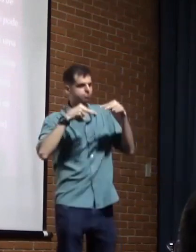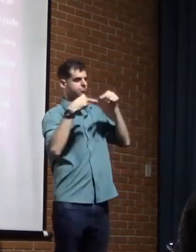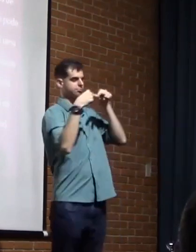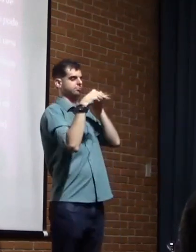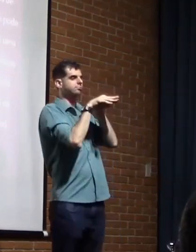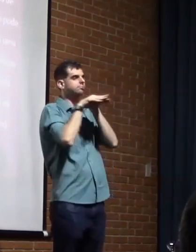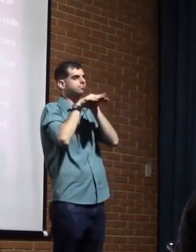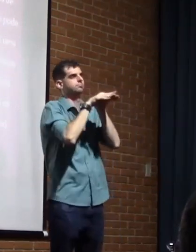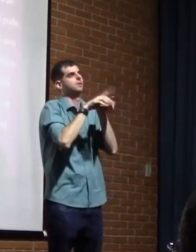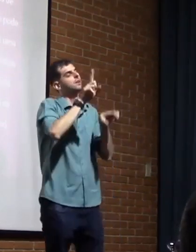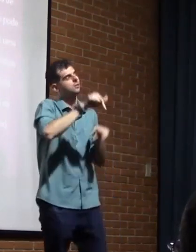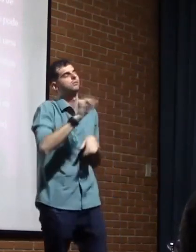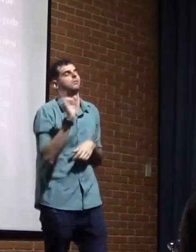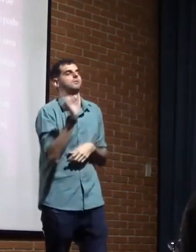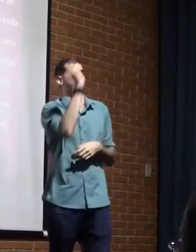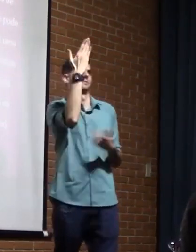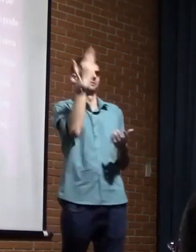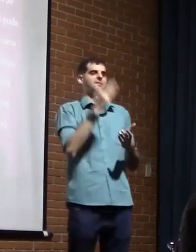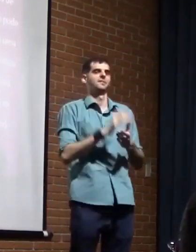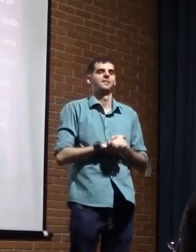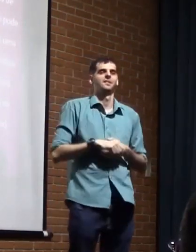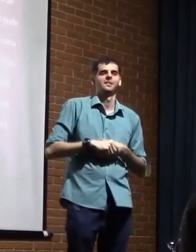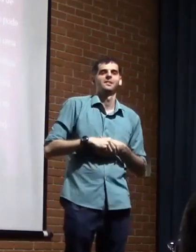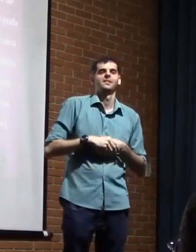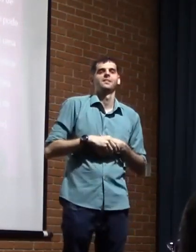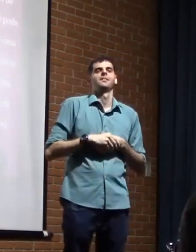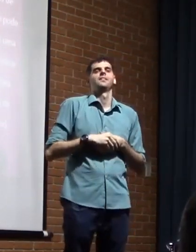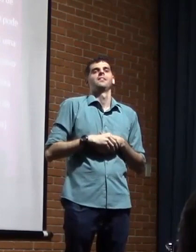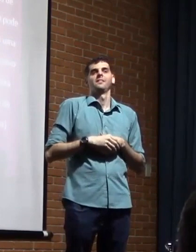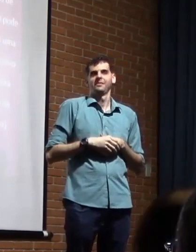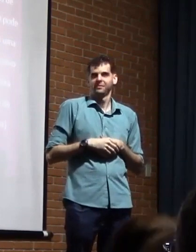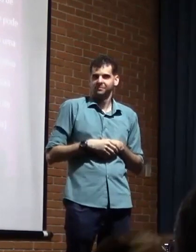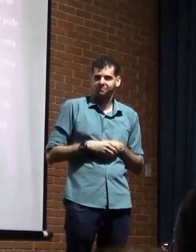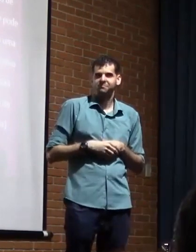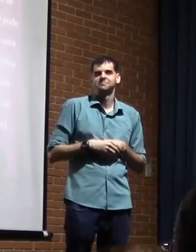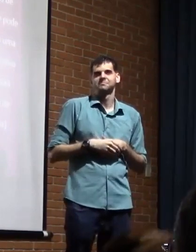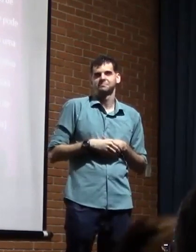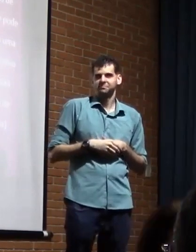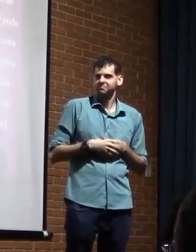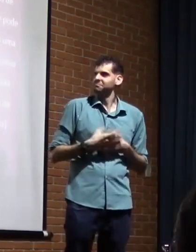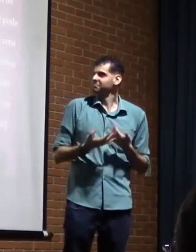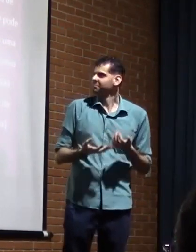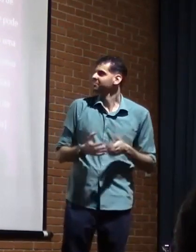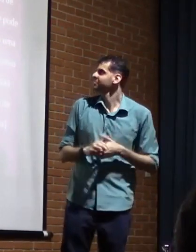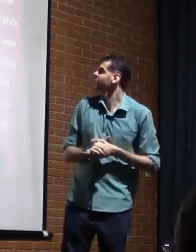de que a sociedade o enxergue no mesmo patamar, não numa posição inferior como minoria, né?